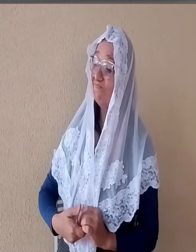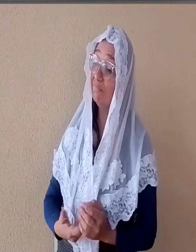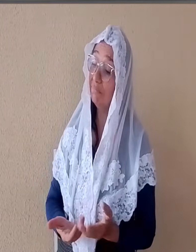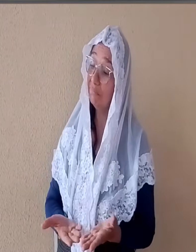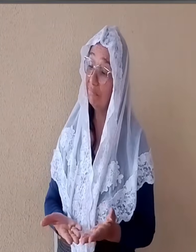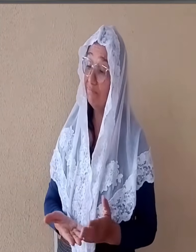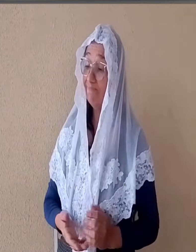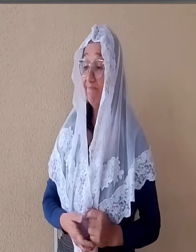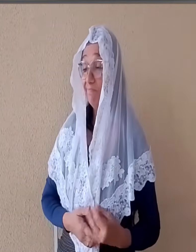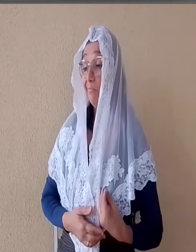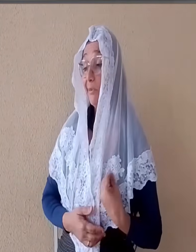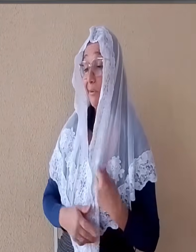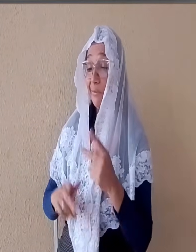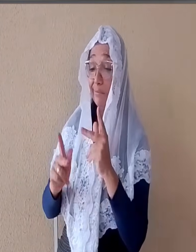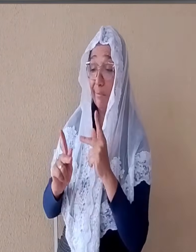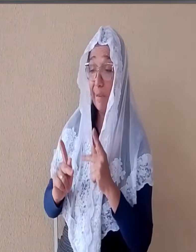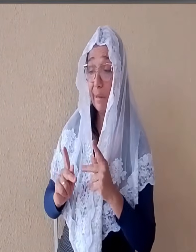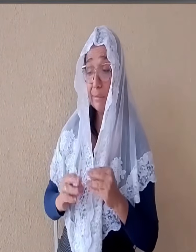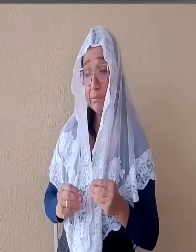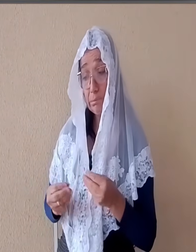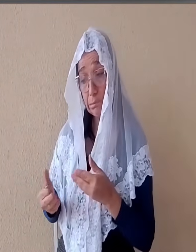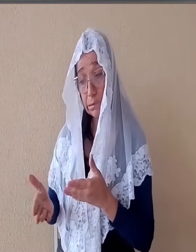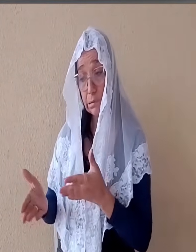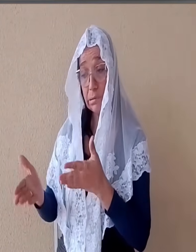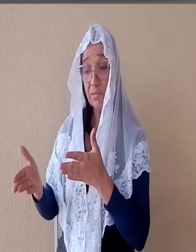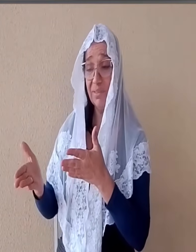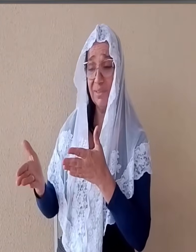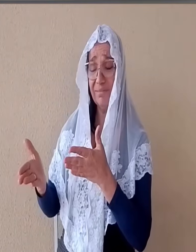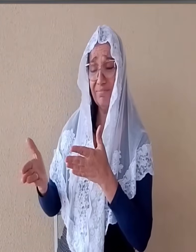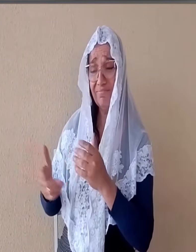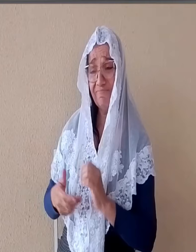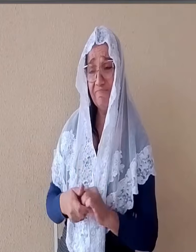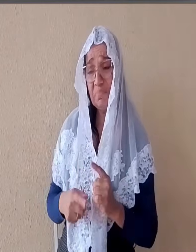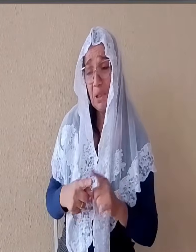haja ira sobre nós,